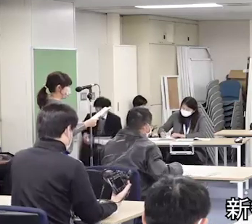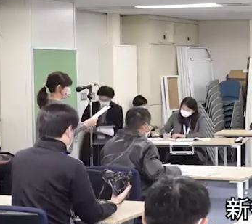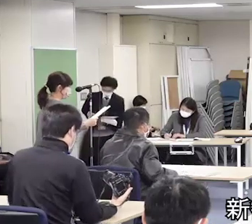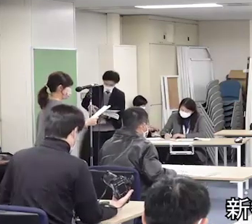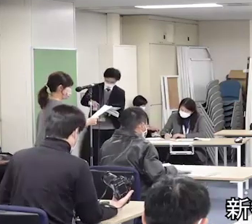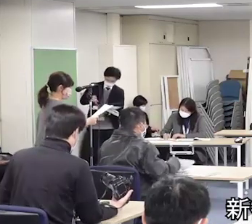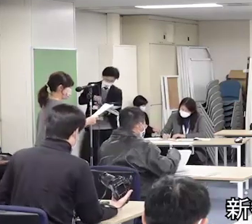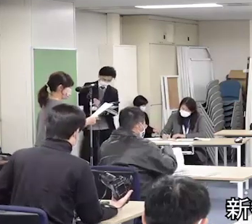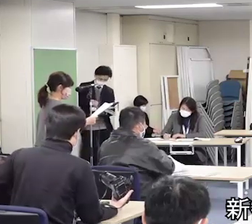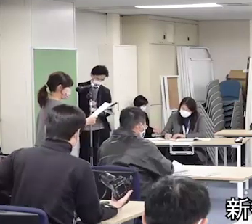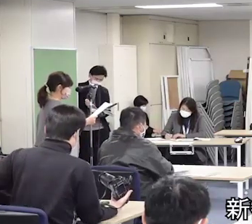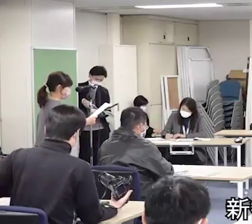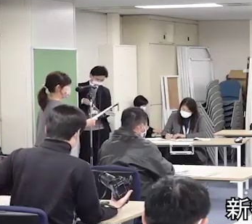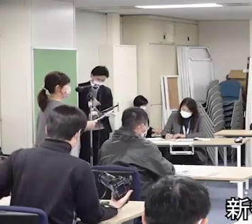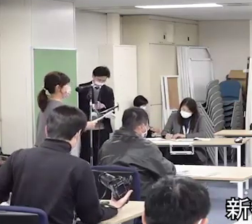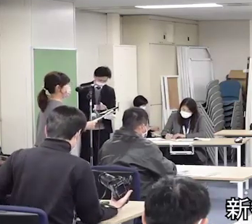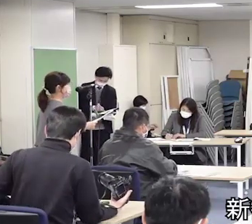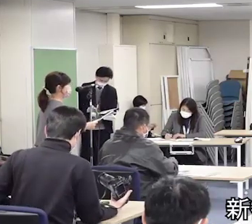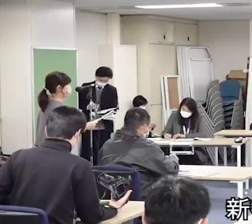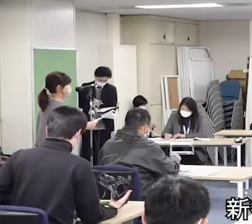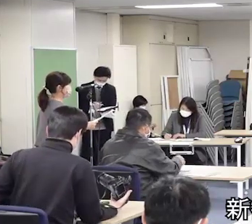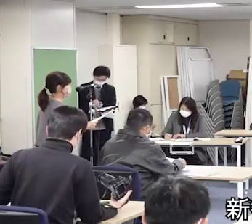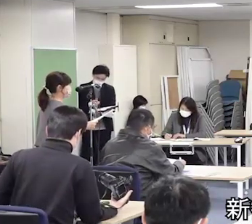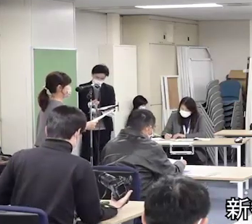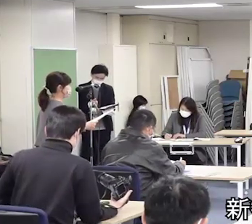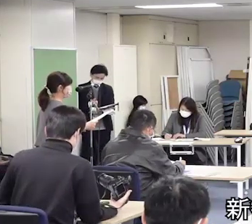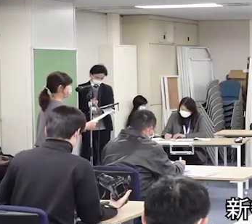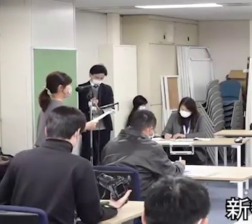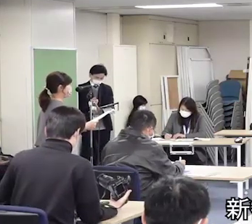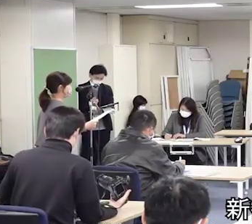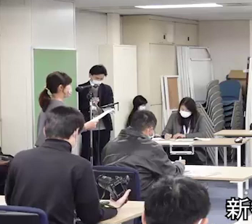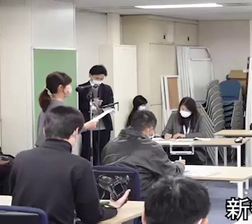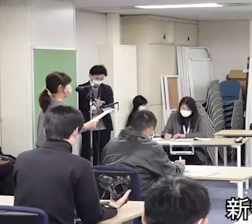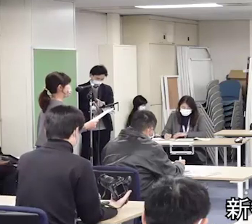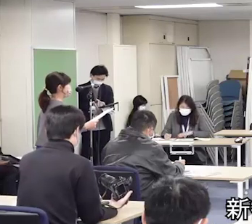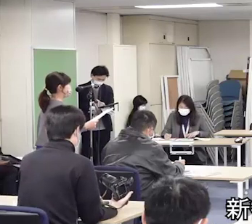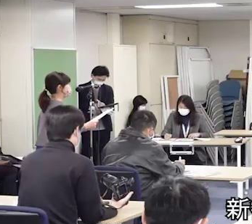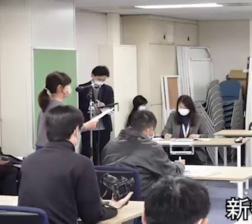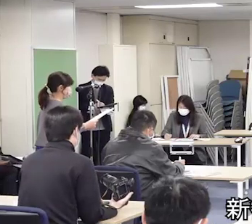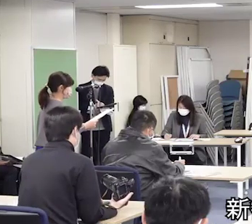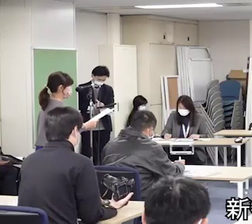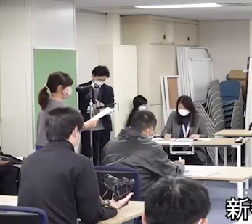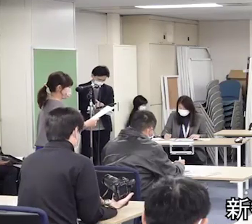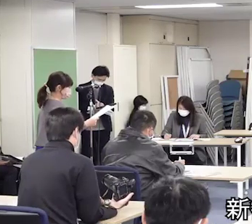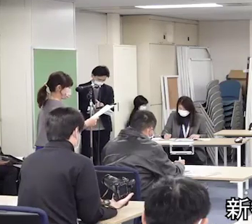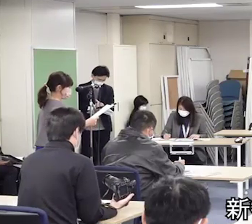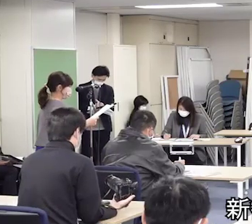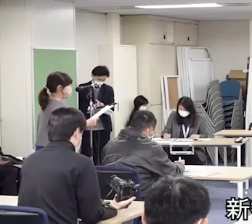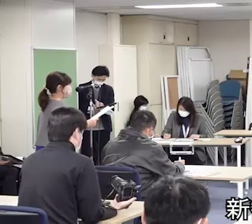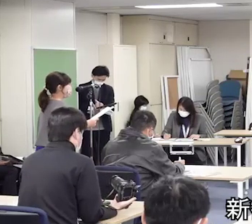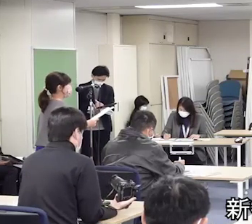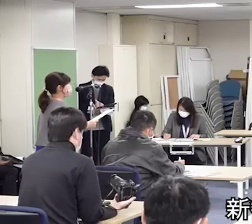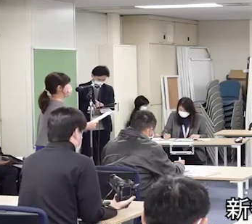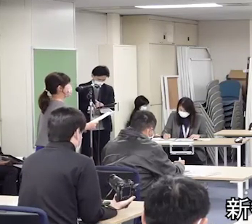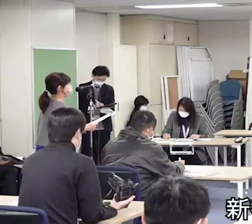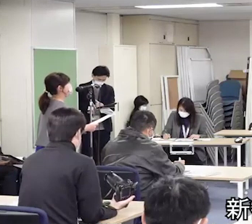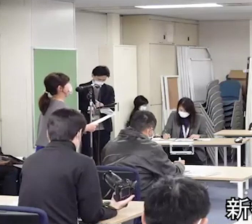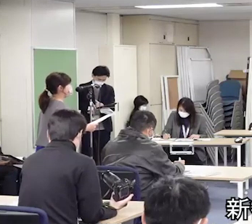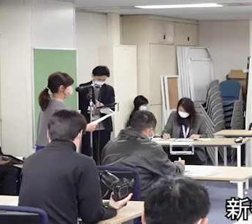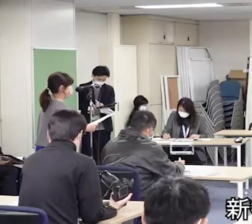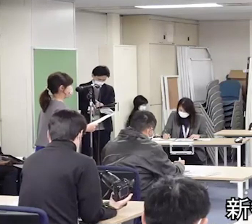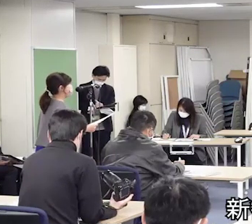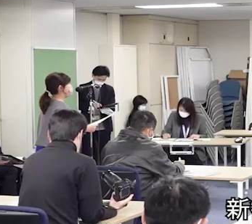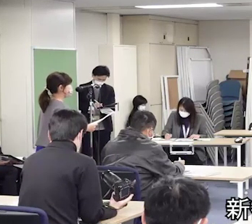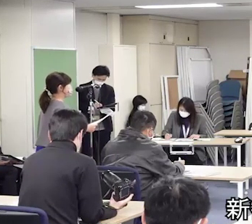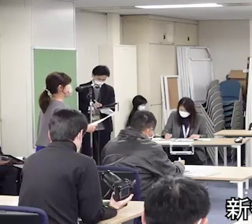ども、今回もこの果実の新体操部が選ばれた理由、それからこの動画を